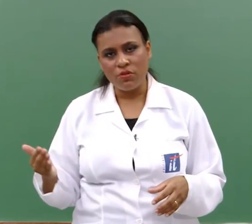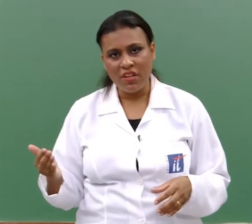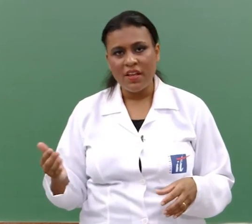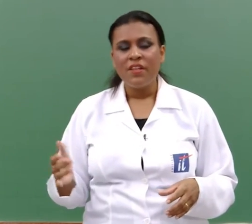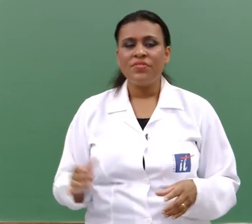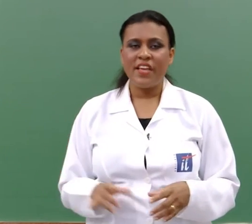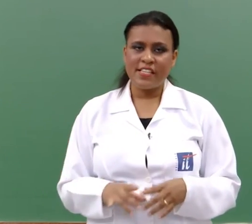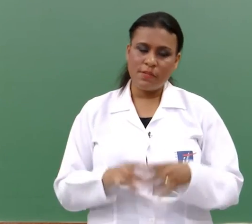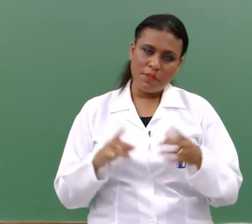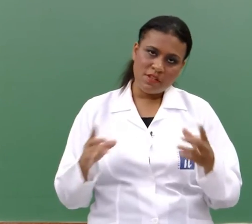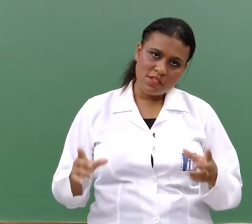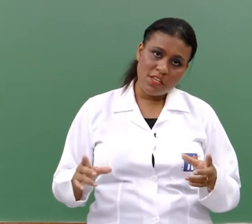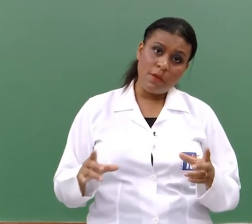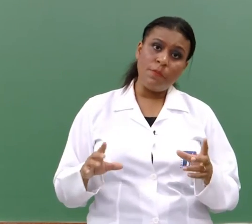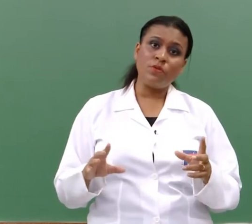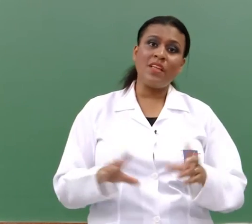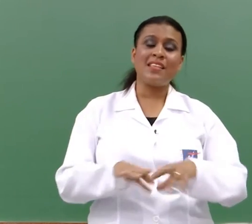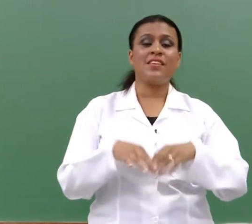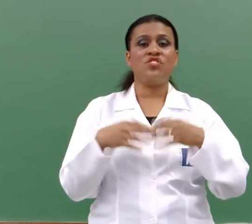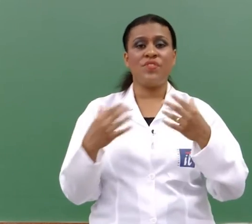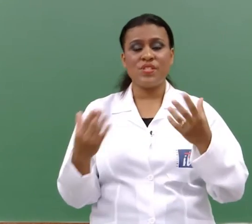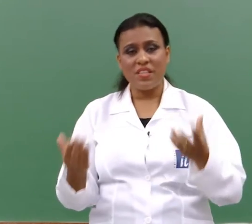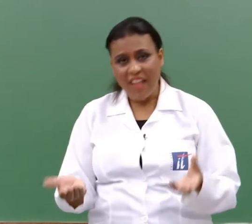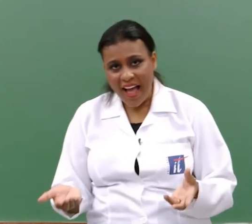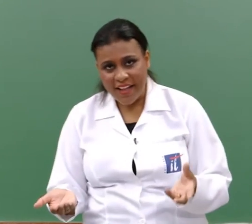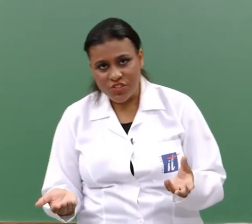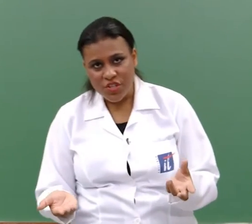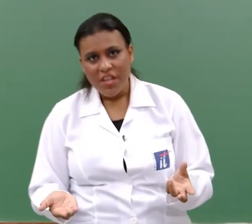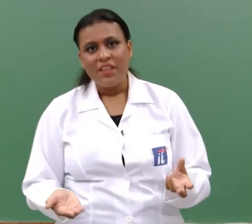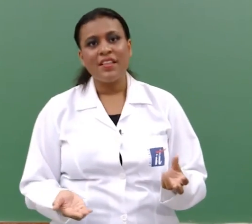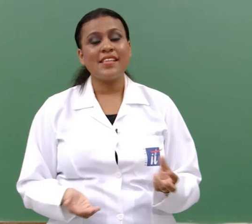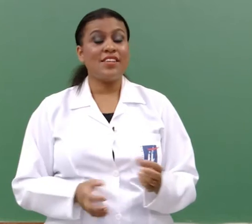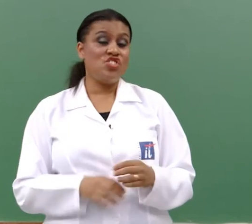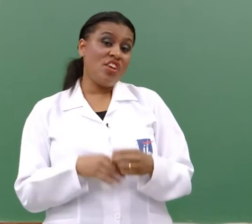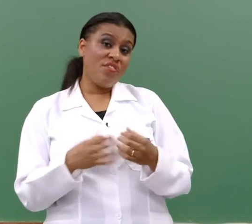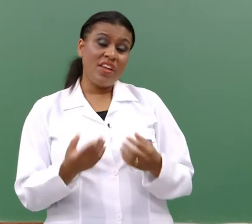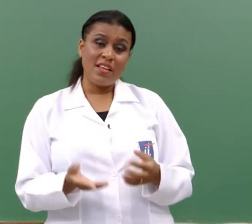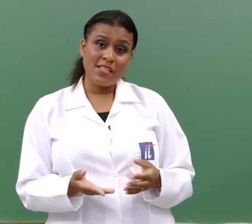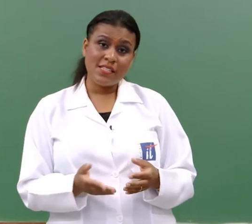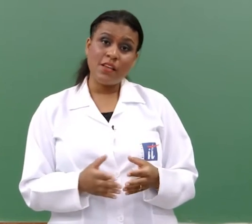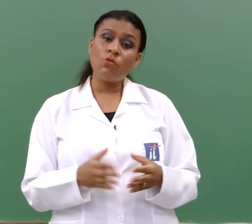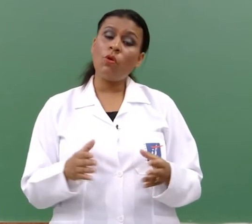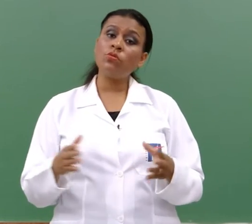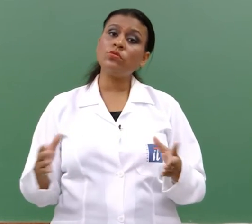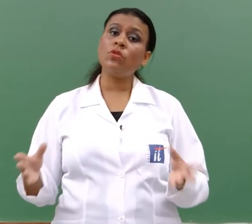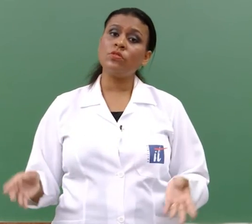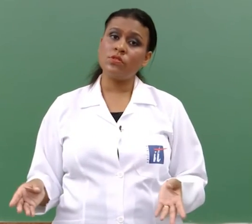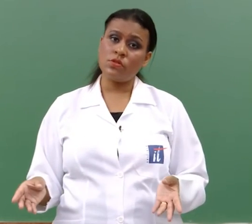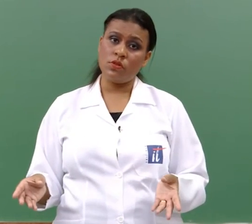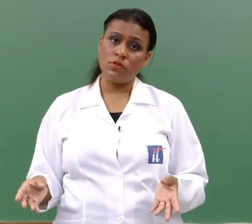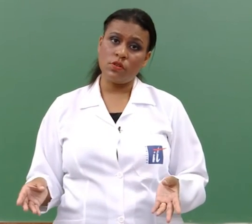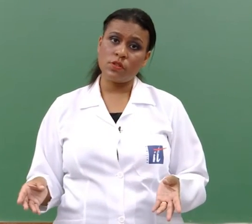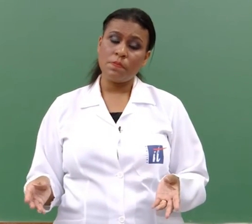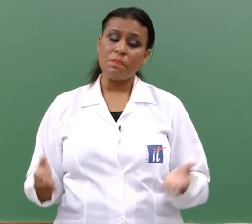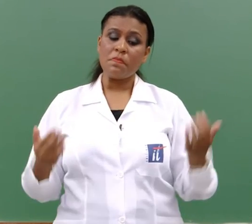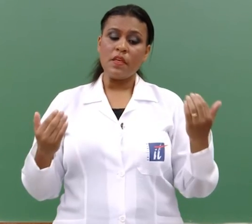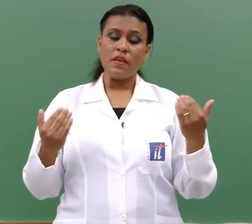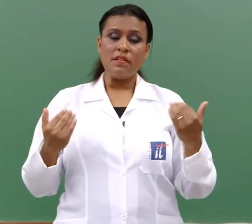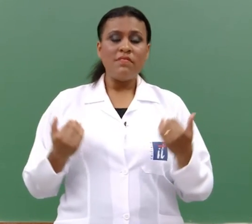conta desse princípio, dessa diversidade, dessa diferenciação com todos os outros. Na